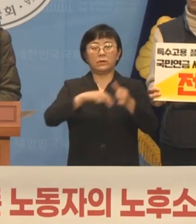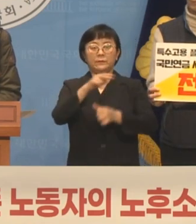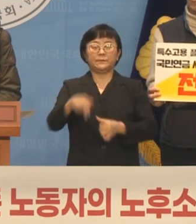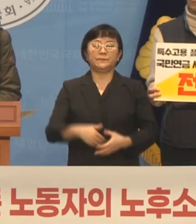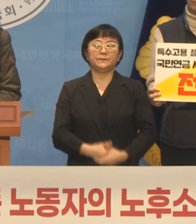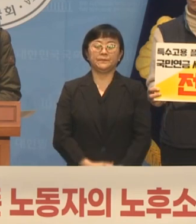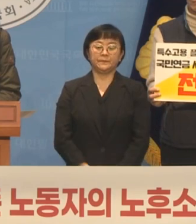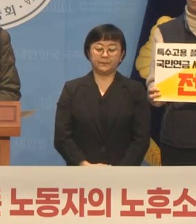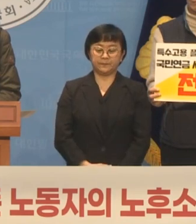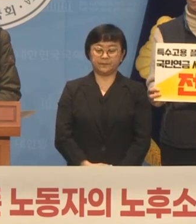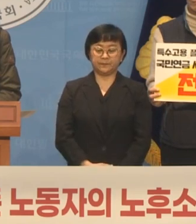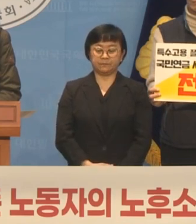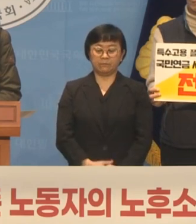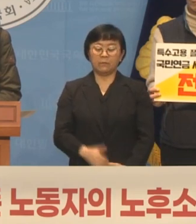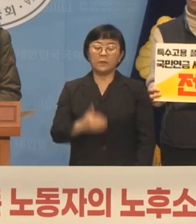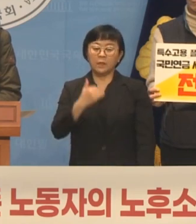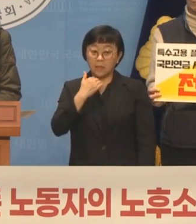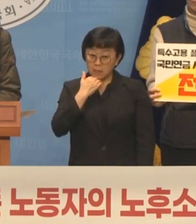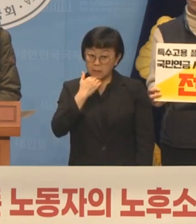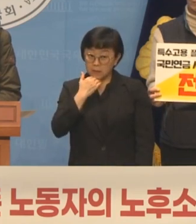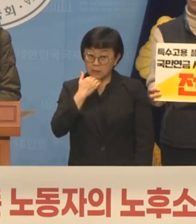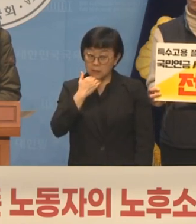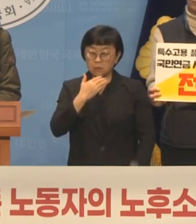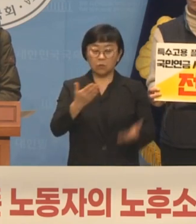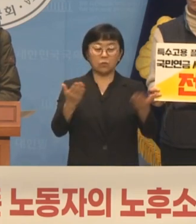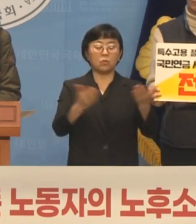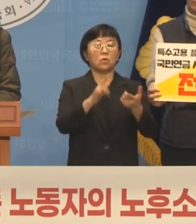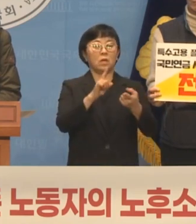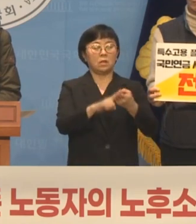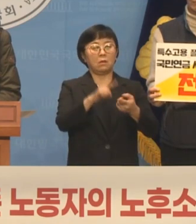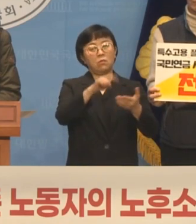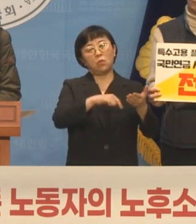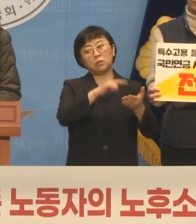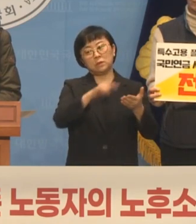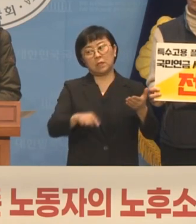합니다. 대기 노동에 대한 보상이 없기 때문입니다.